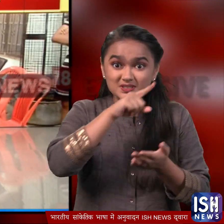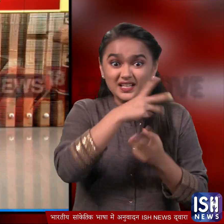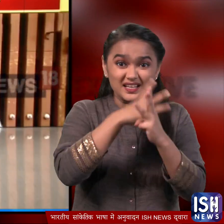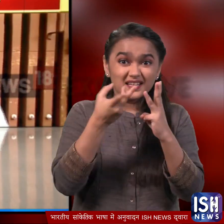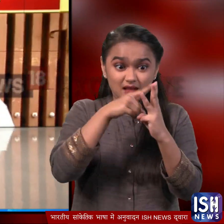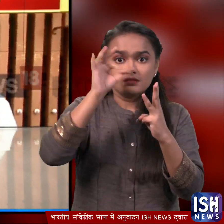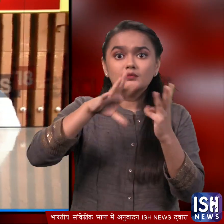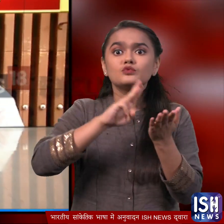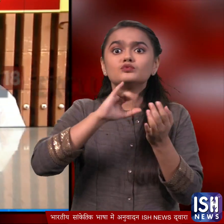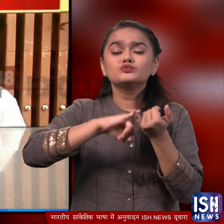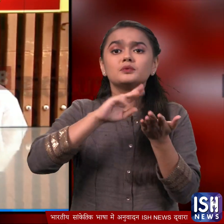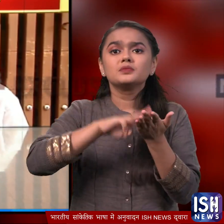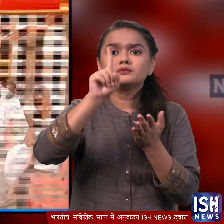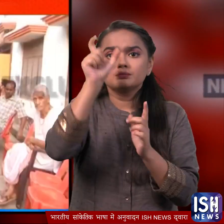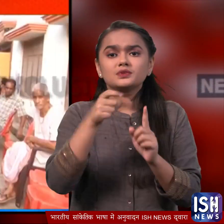उन्हीं कार्यकर्ताओं में एक है